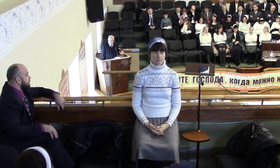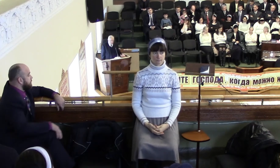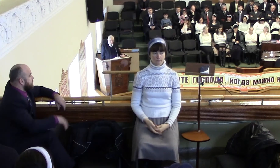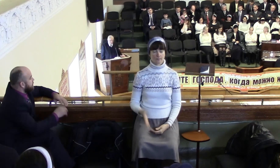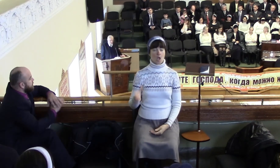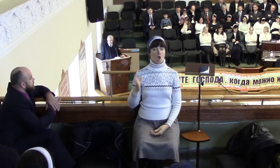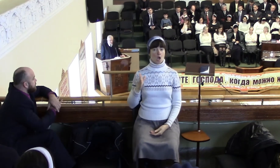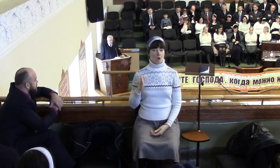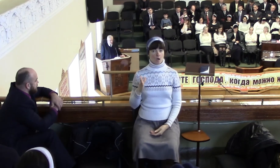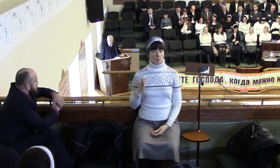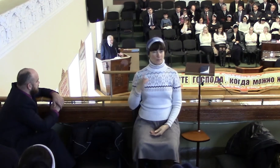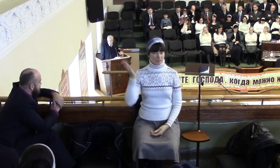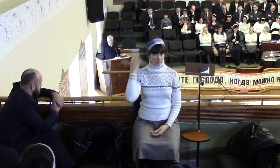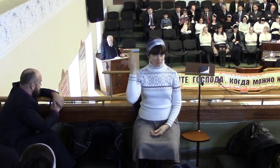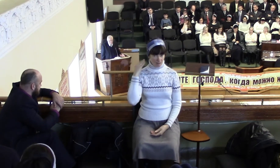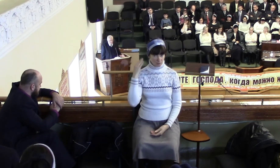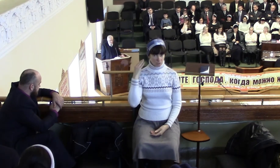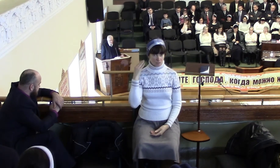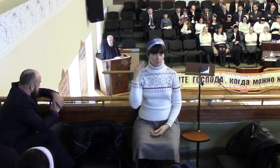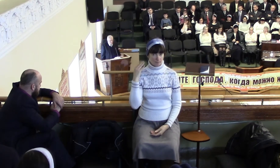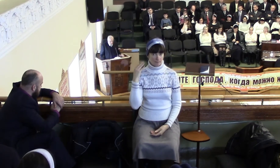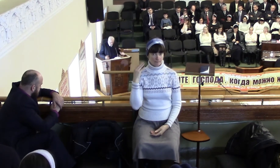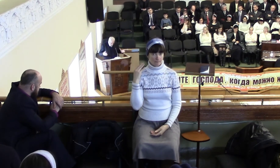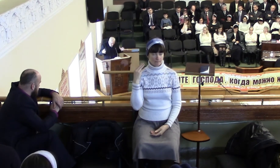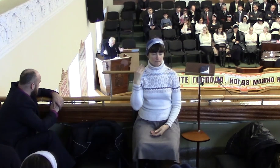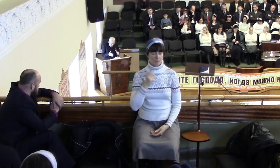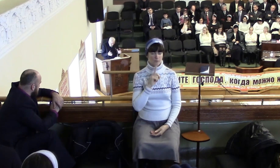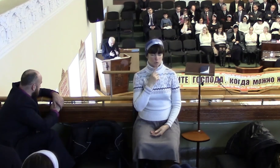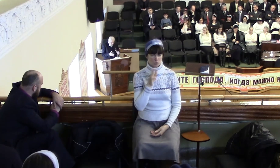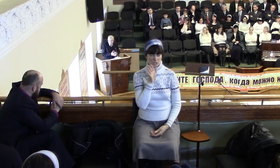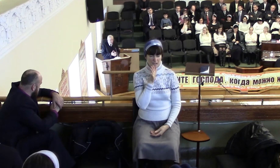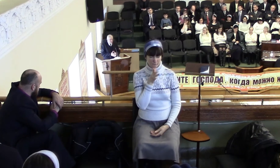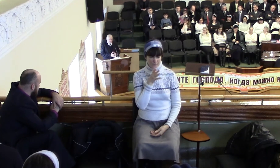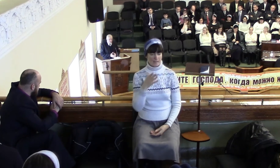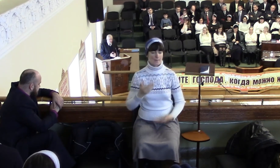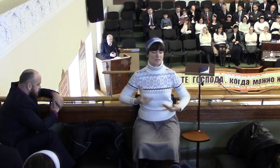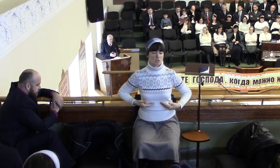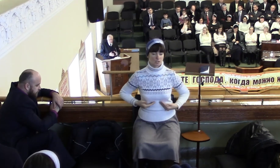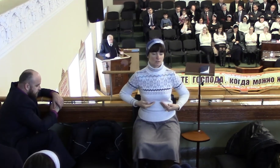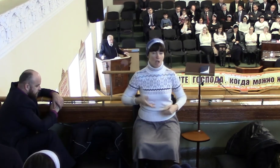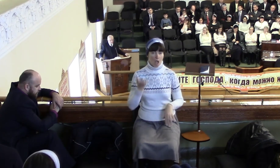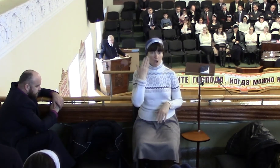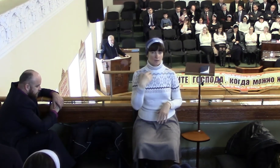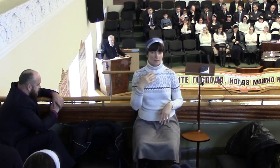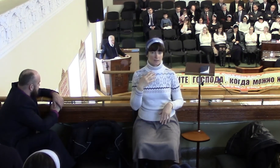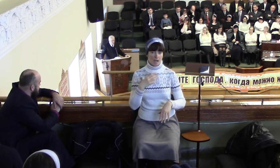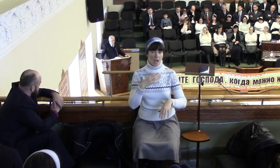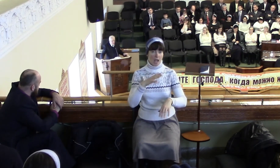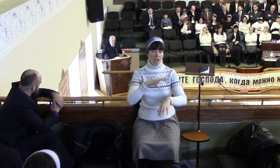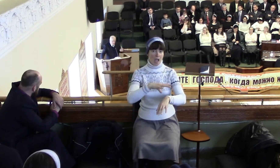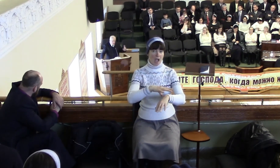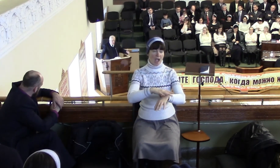штрафовать, запрещали постоянно, запреты всякие. Когда нужно было отстоять истину, это было трудное